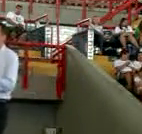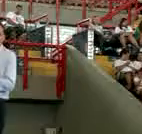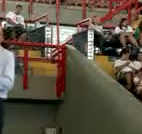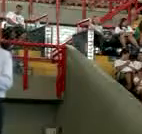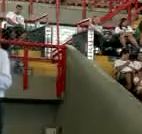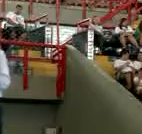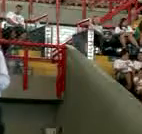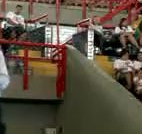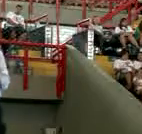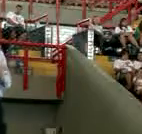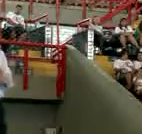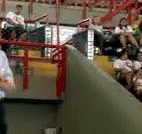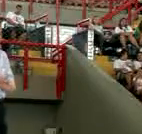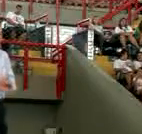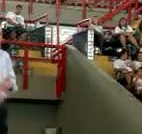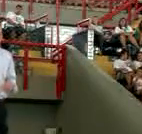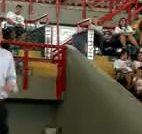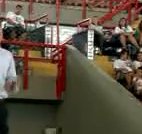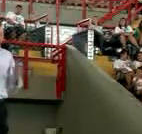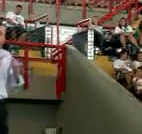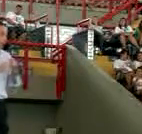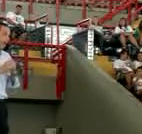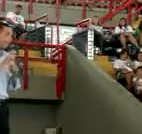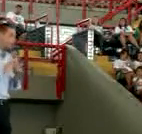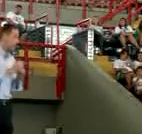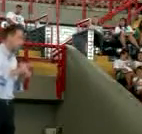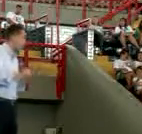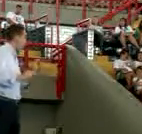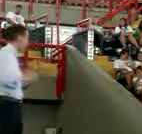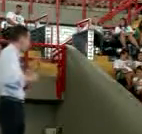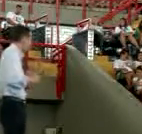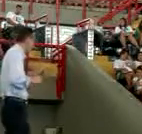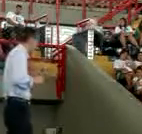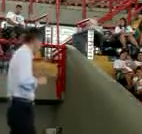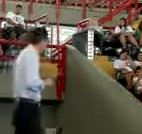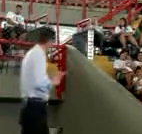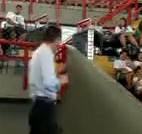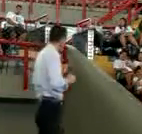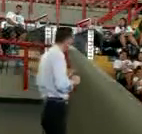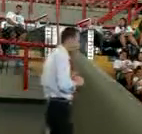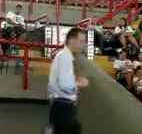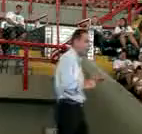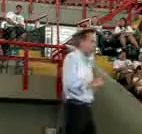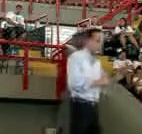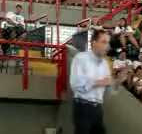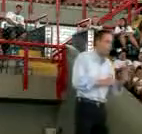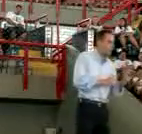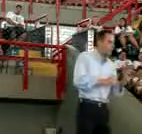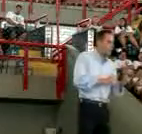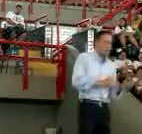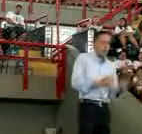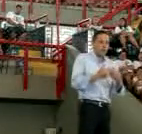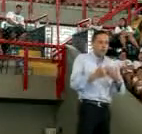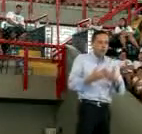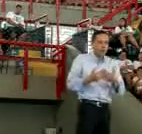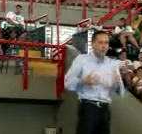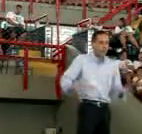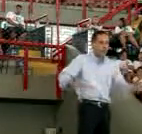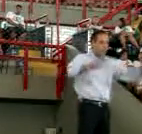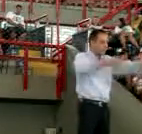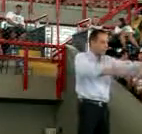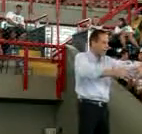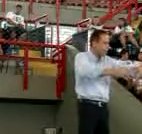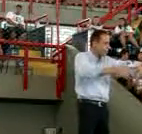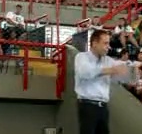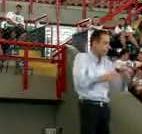sua Assembleia Constituinte local. Desculpa, sua Assembleia Constituinte não, a sua Assembleia Legislativa local. Então vai poder